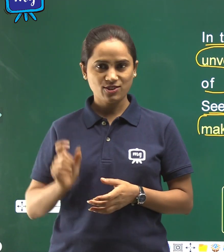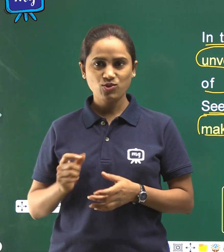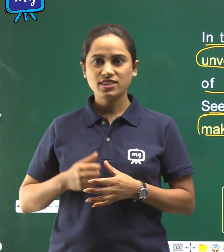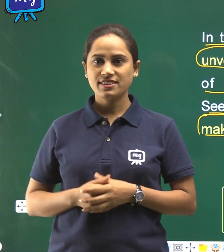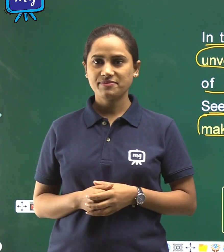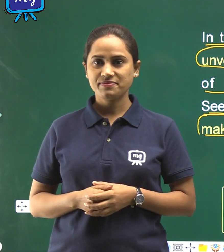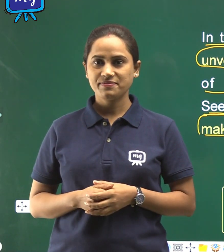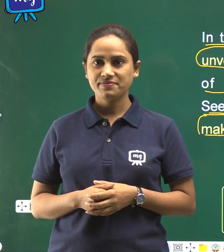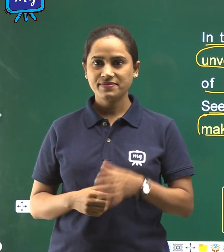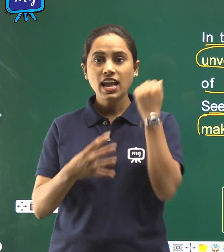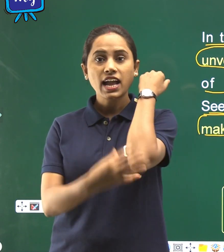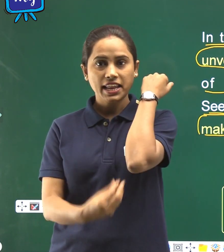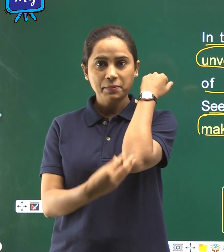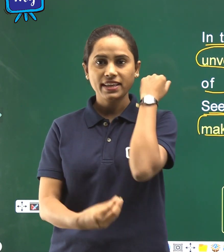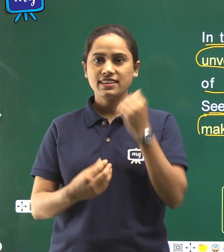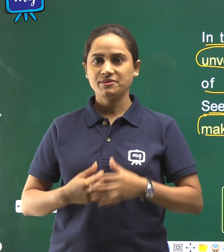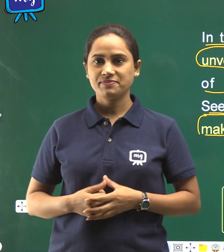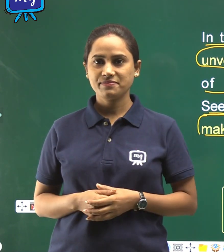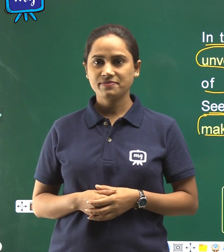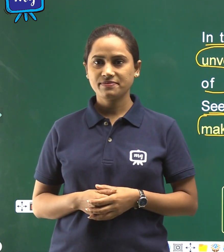destitution, गरीबी,